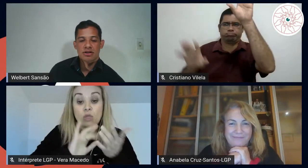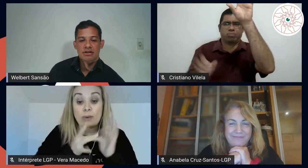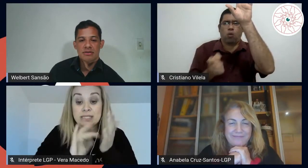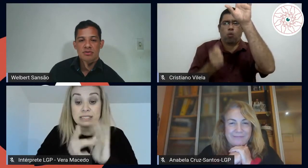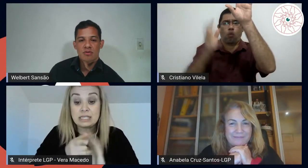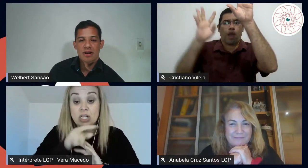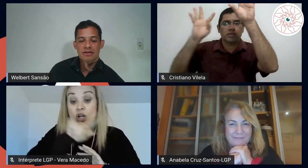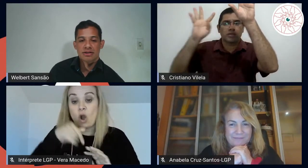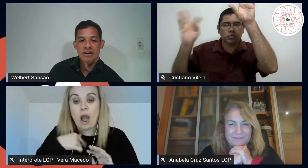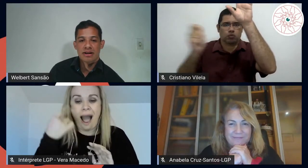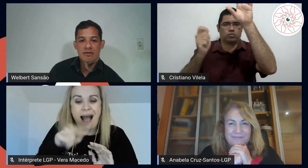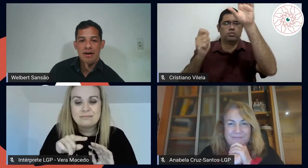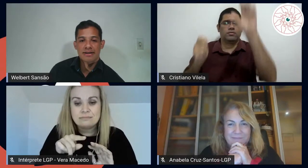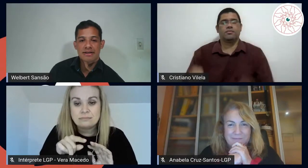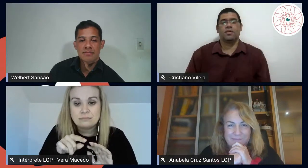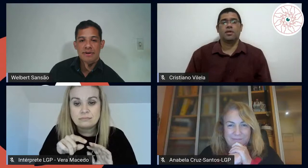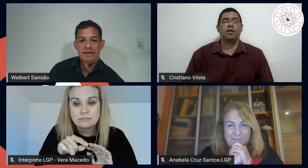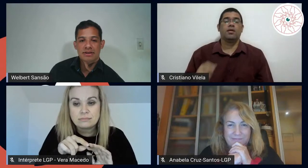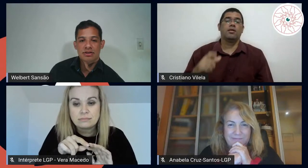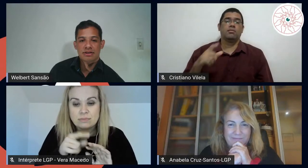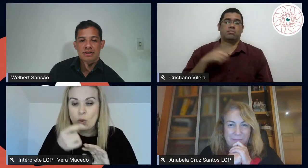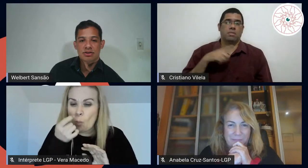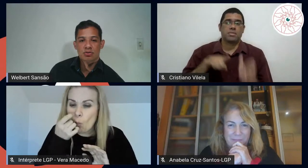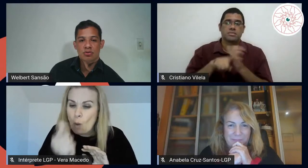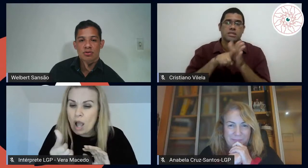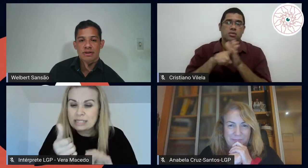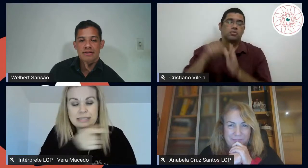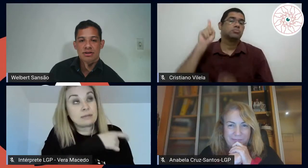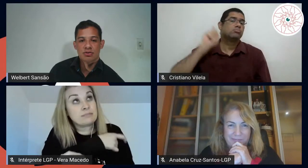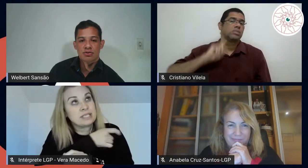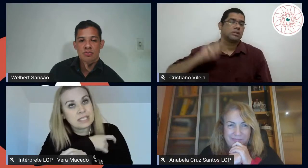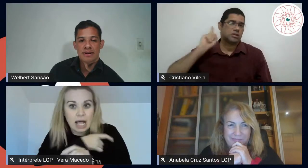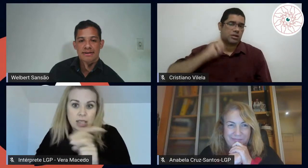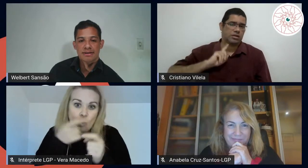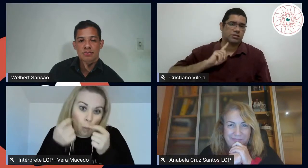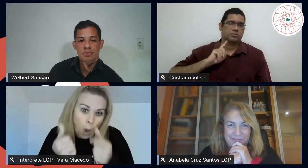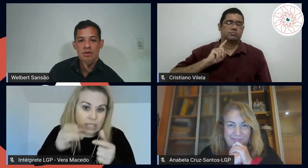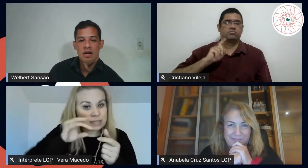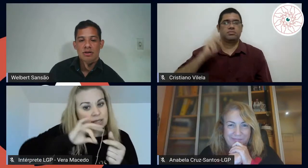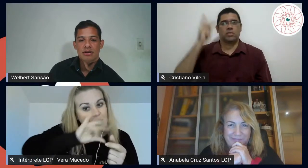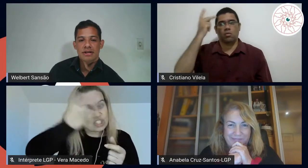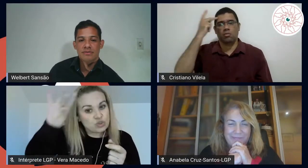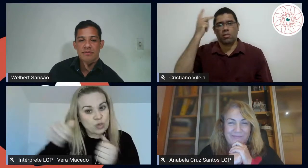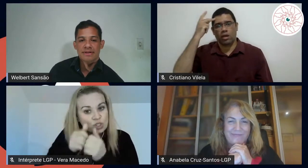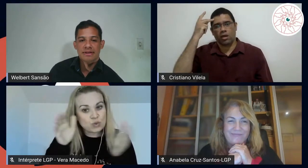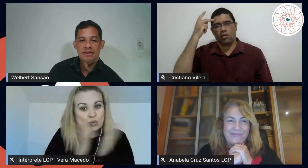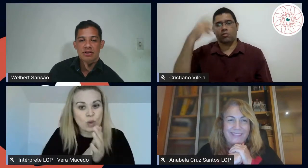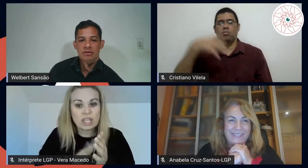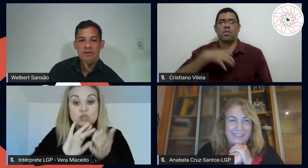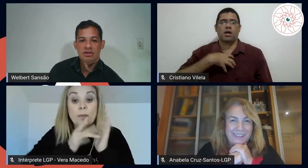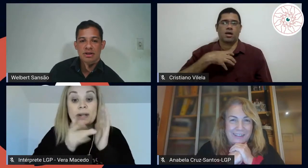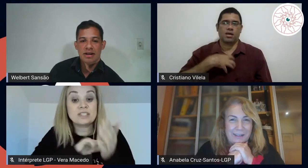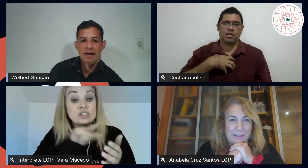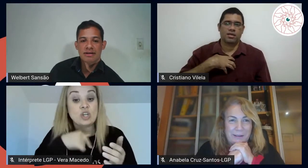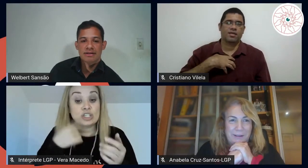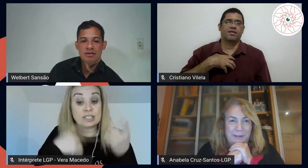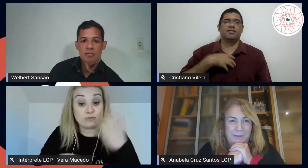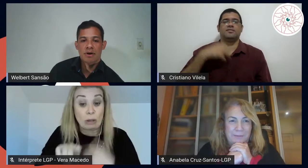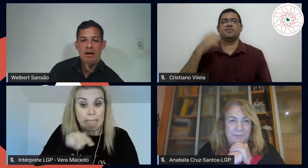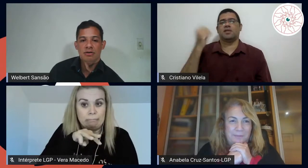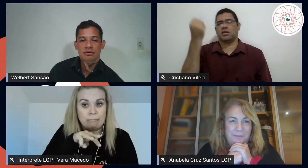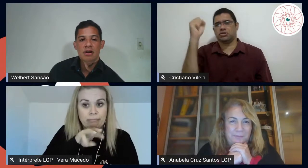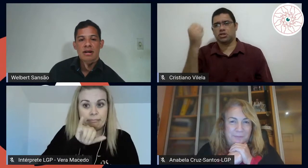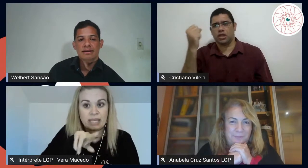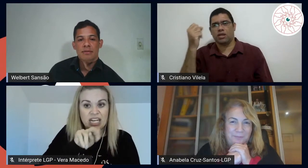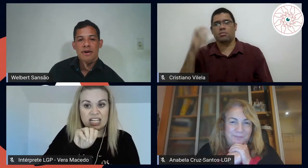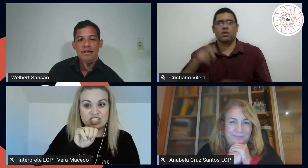Eh, a gente temos a gente tem quase representante assim de todas as regiões do Brasil. Nós temos representantes de Minas Gerais, de